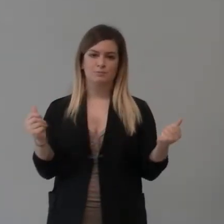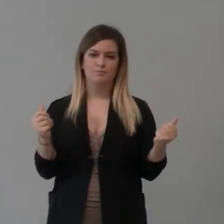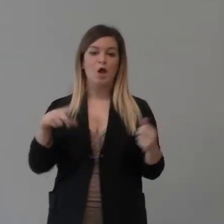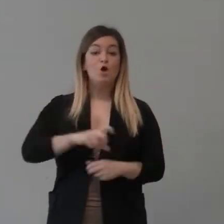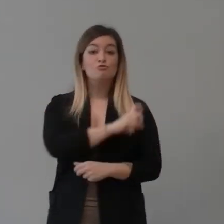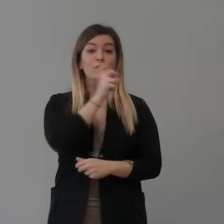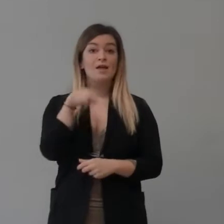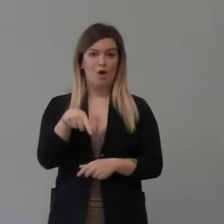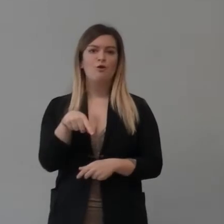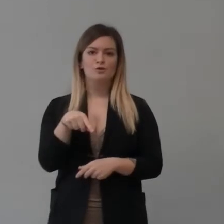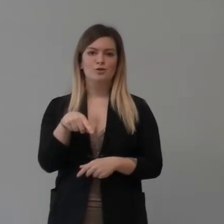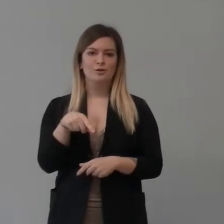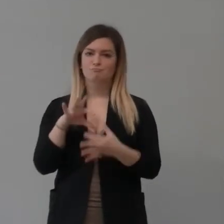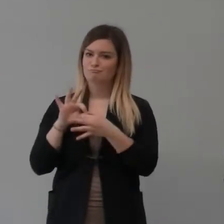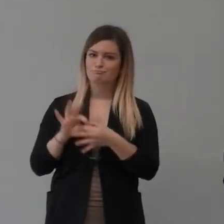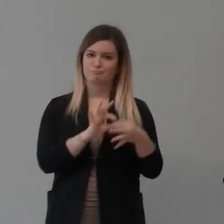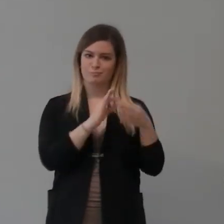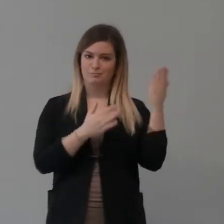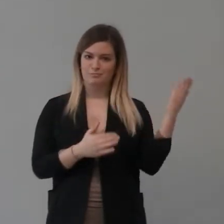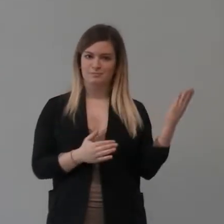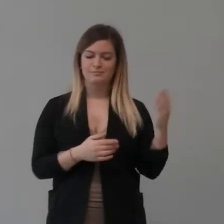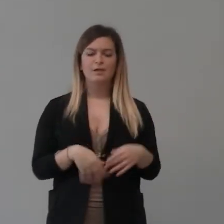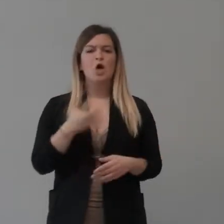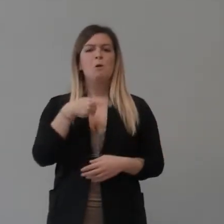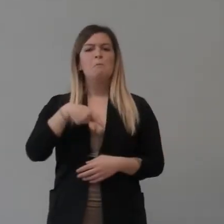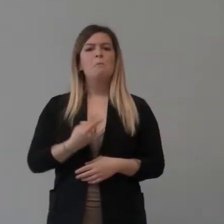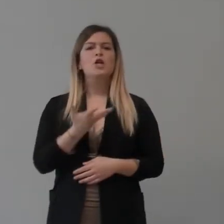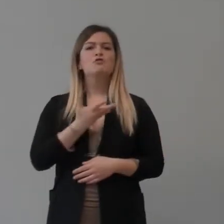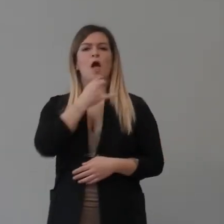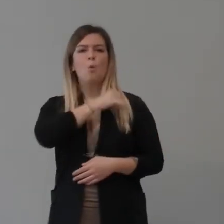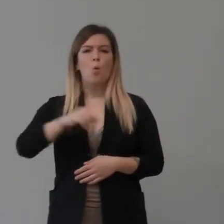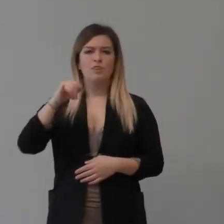corsa. Qui abbiamo l'ultima corsa, quella di Pietro.